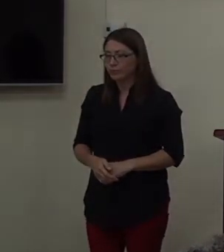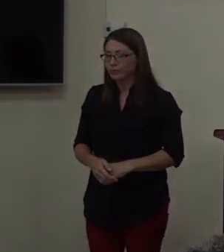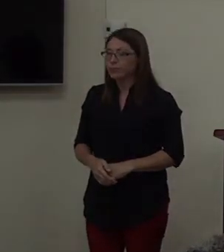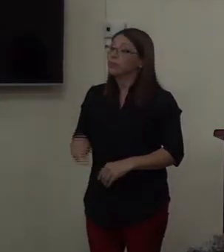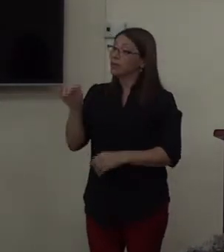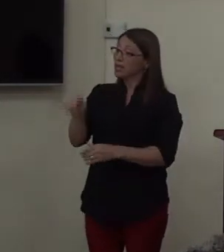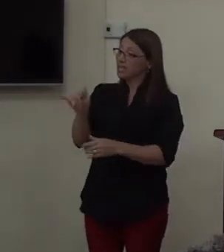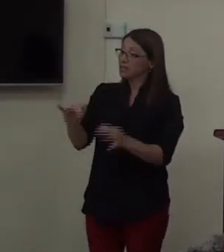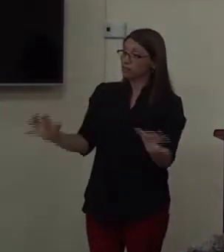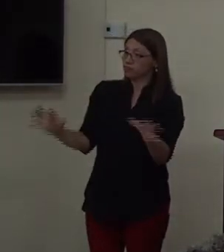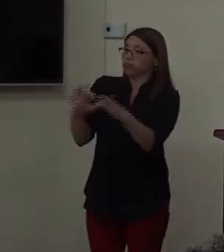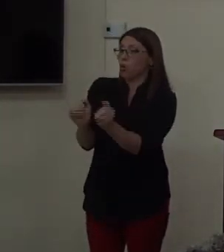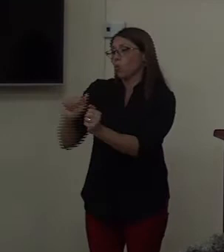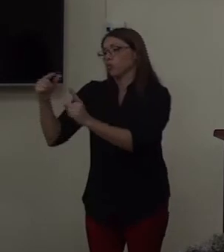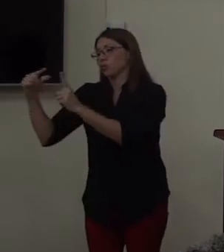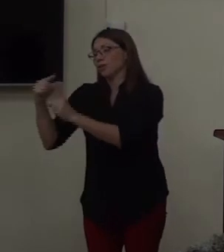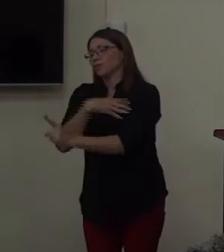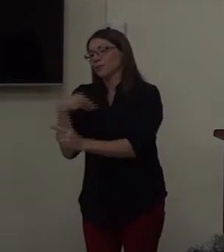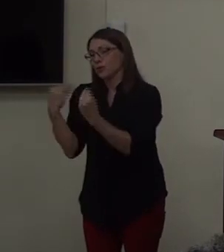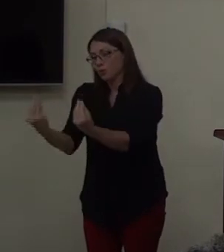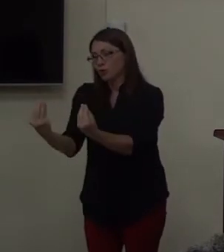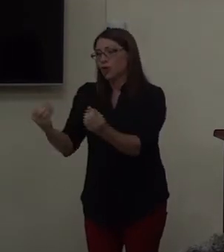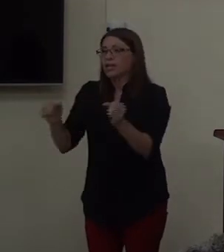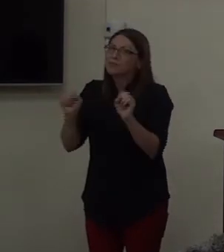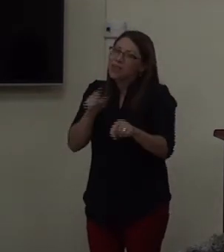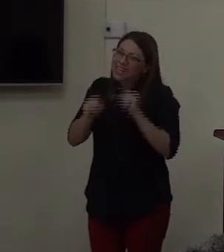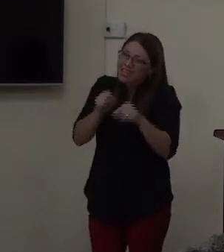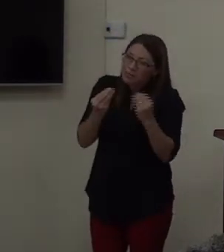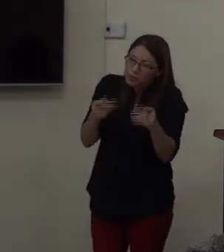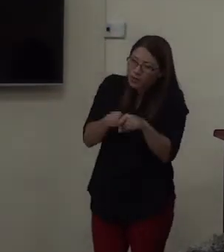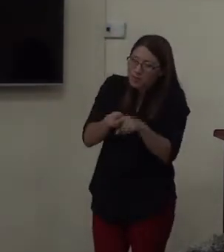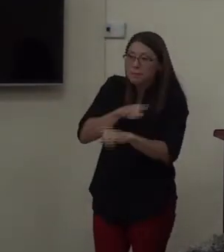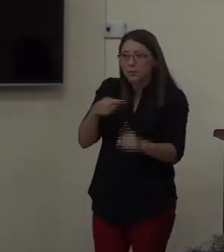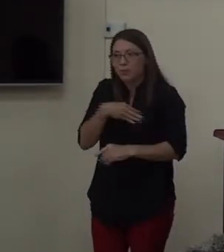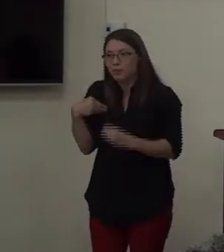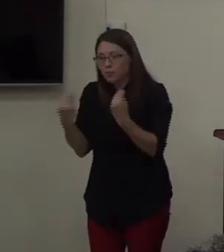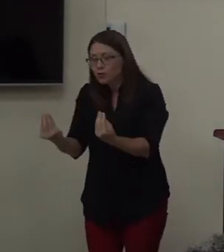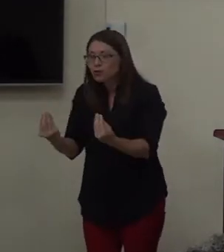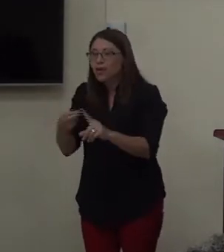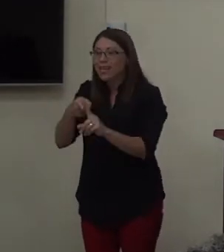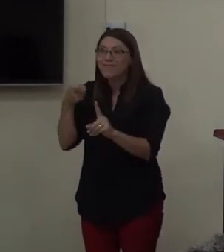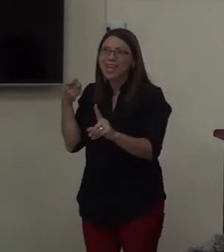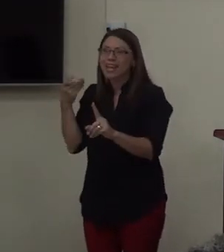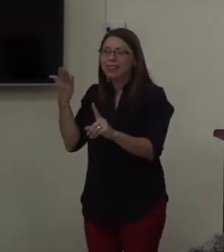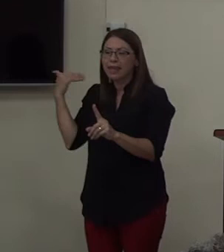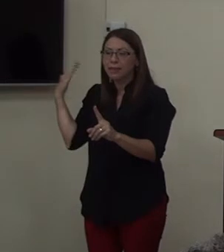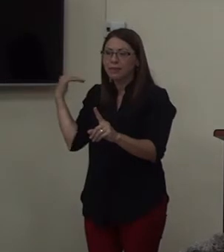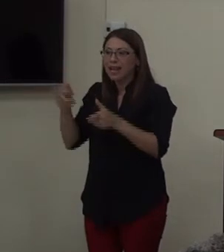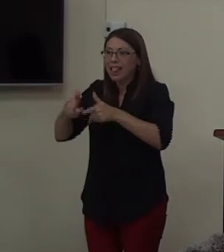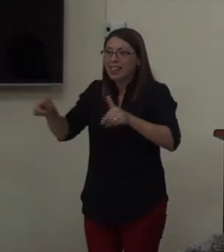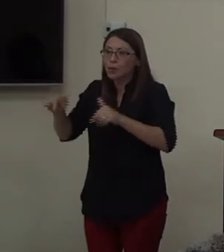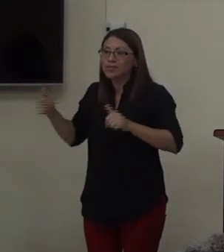Y eso se liga con otro concepto que a mí me gusta mucho, que se puede criticar mucho también, pero que me gusta mucho, que viene desde la onda de las lenguas